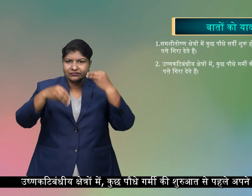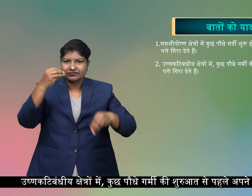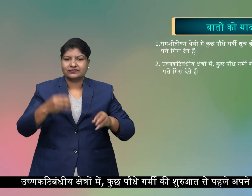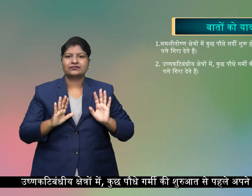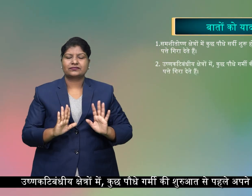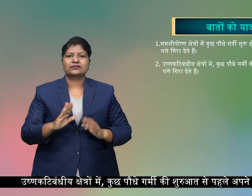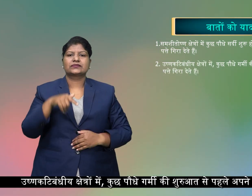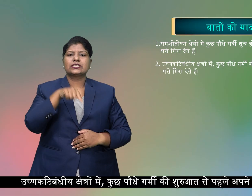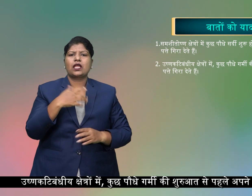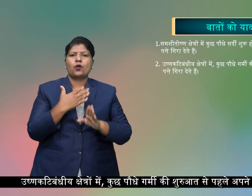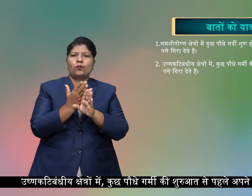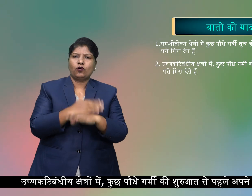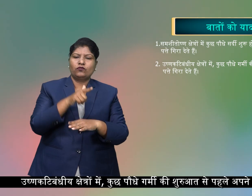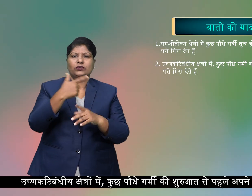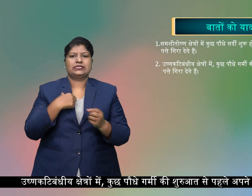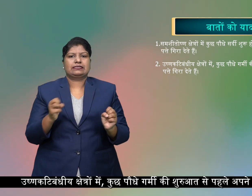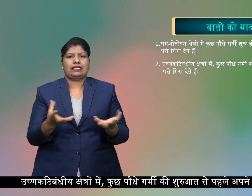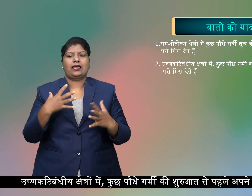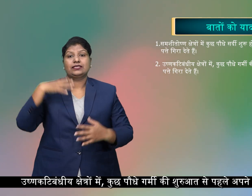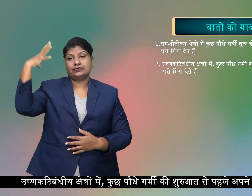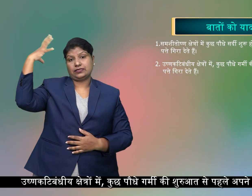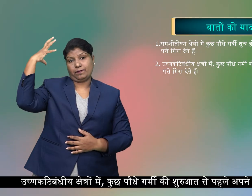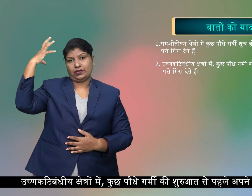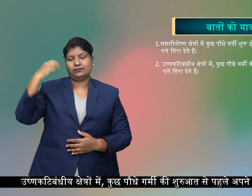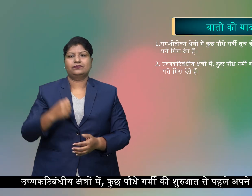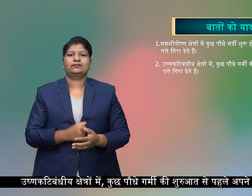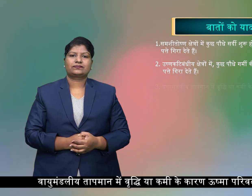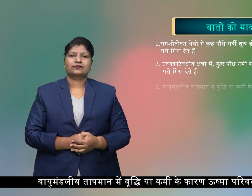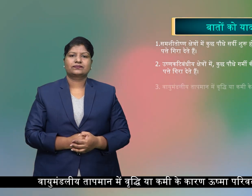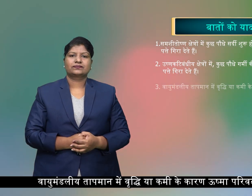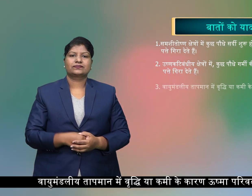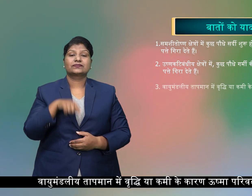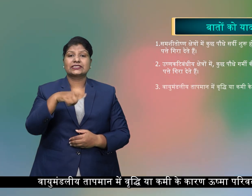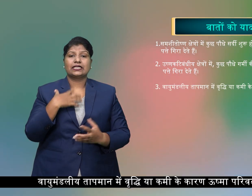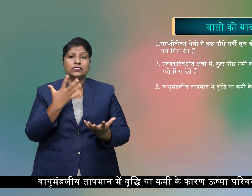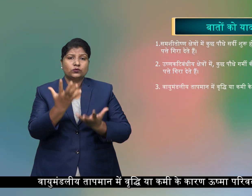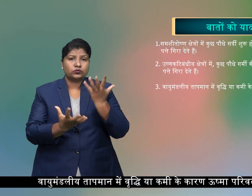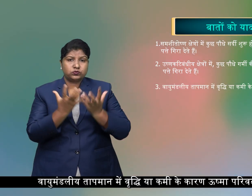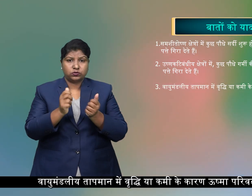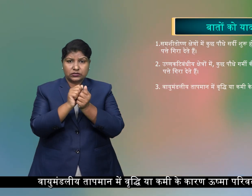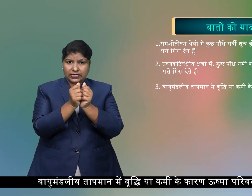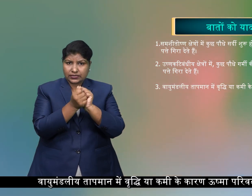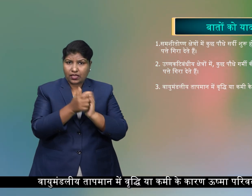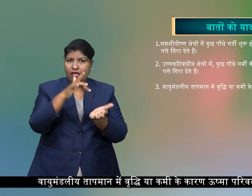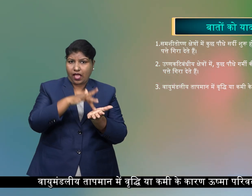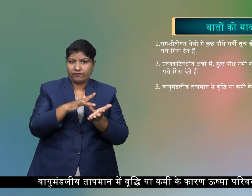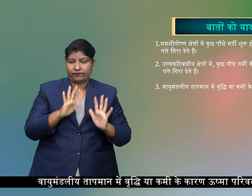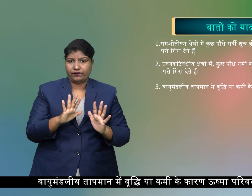की शुरुआत से पहले अपने पत्ते गिरा देते हैं। तीसरा, वायुमंडलीय तापमान में वृद्धि